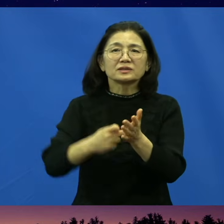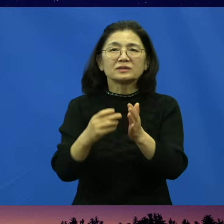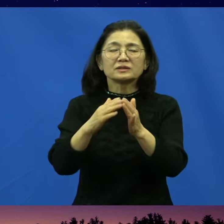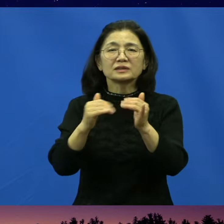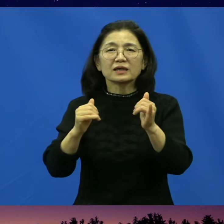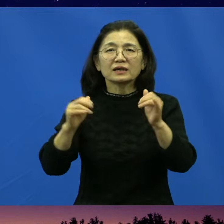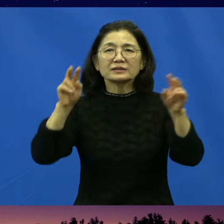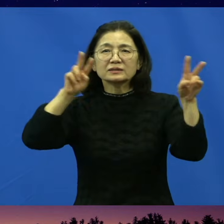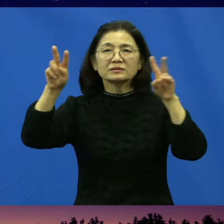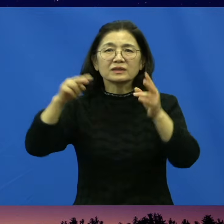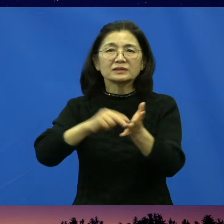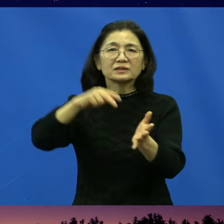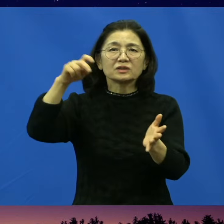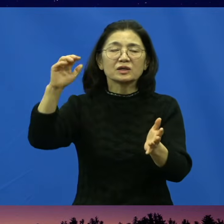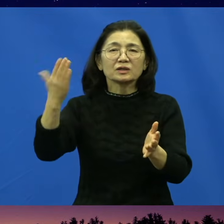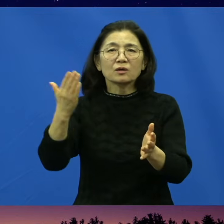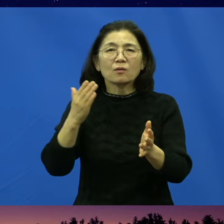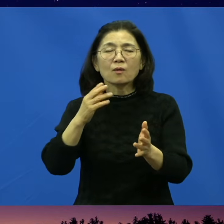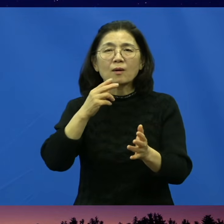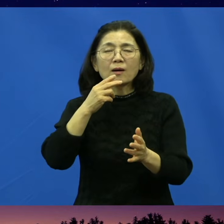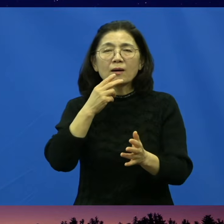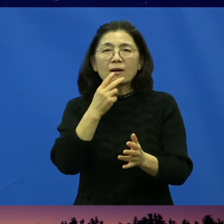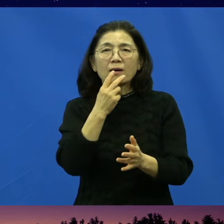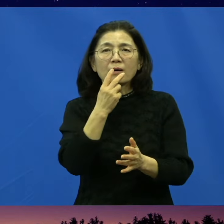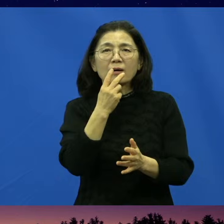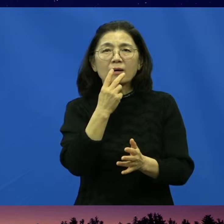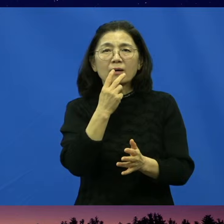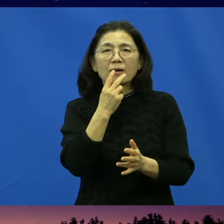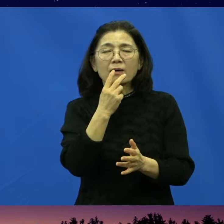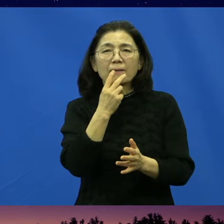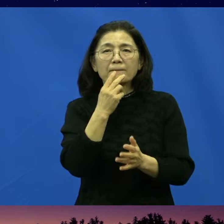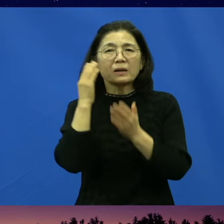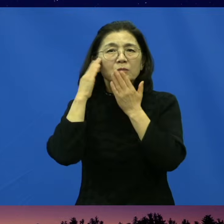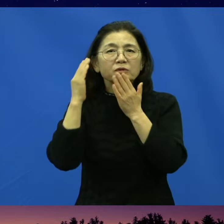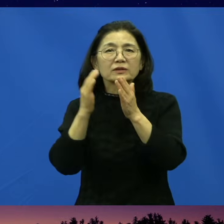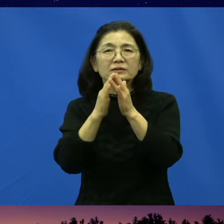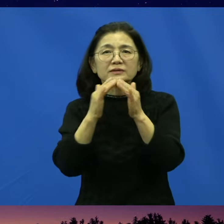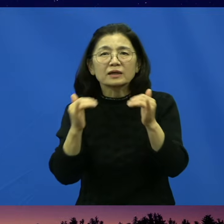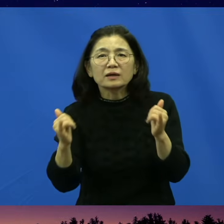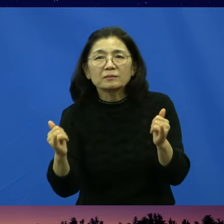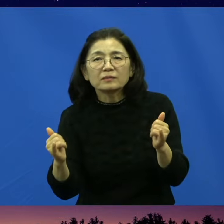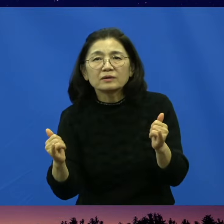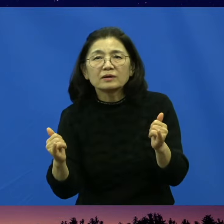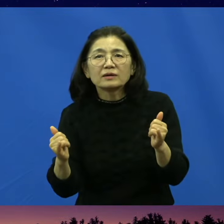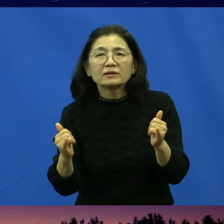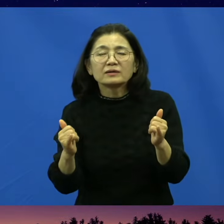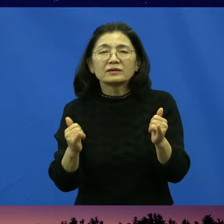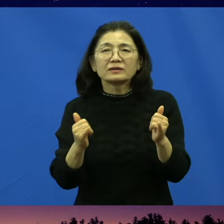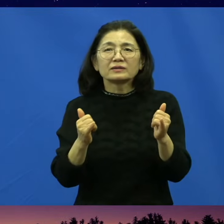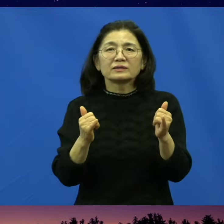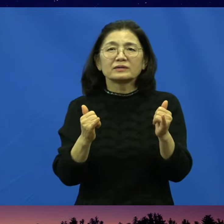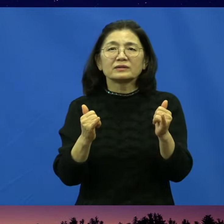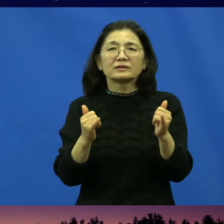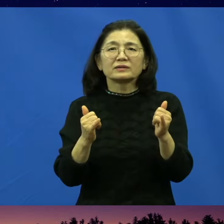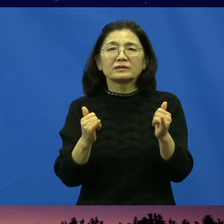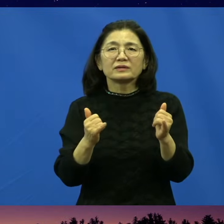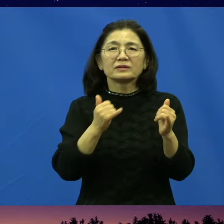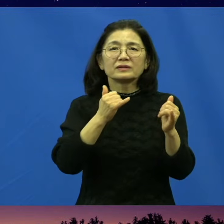말 못한 자의 혀는 노래하리니 이는 광야에서 물이 솟겠고 사막에서 시내가